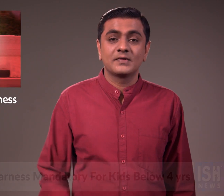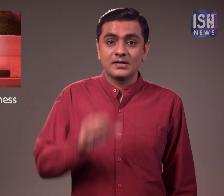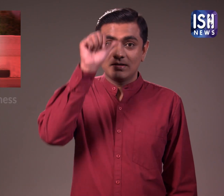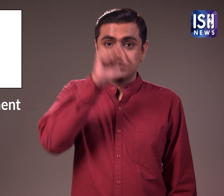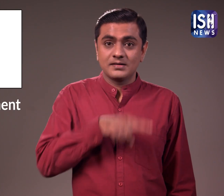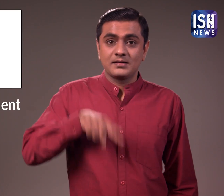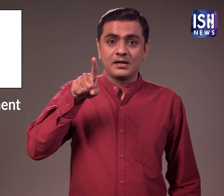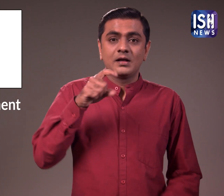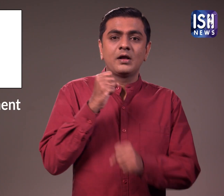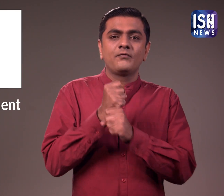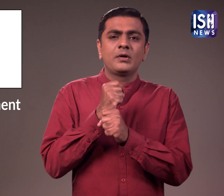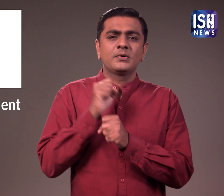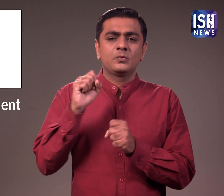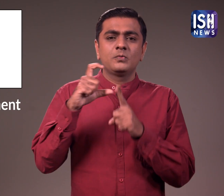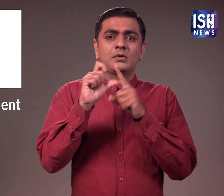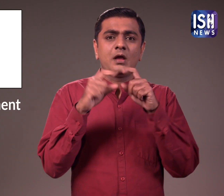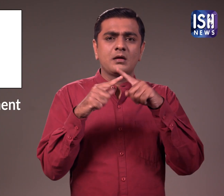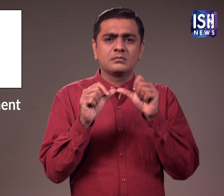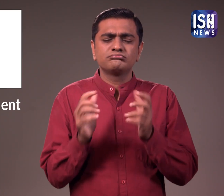भारत सरकार के आखणों के अनुसार